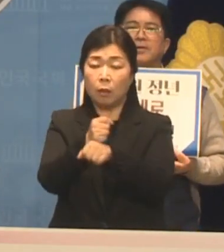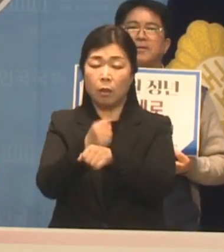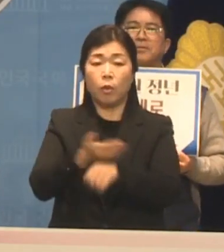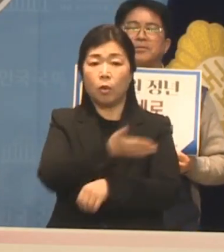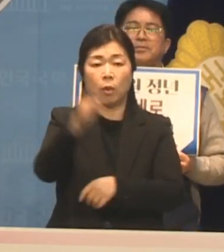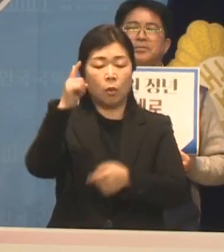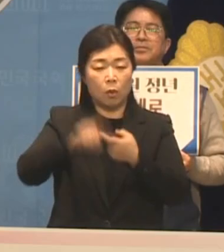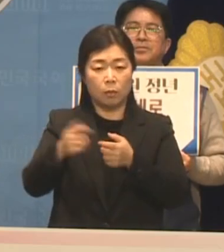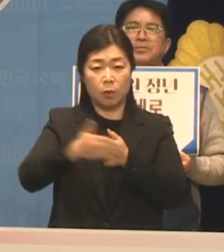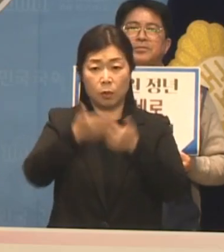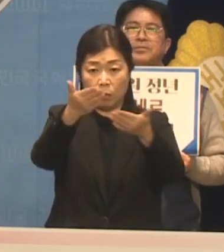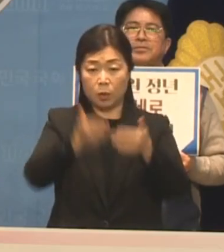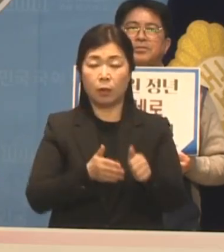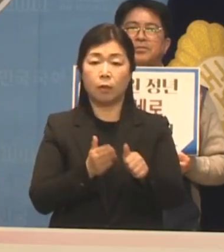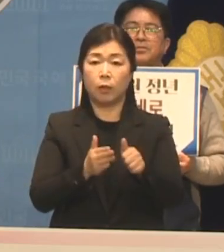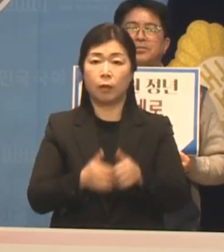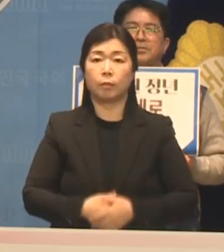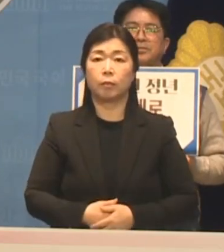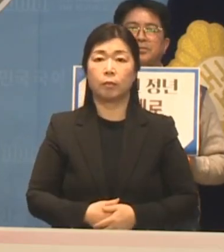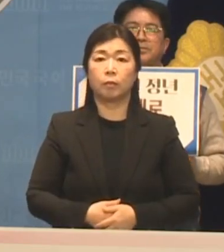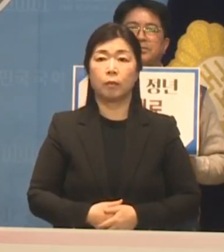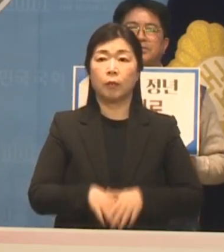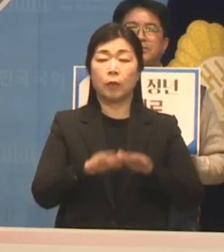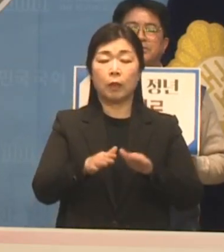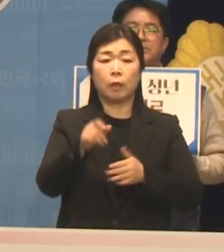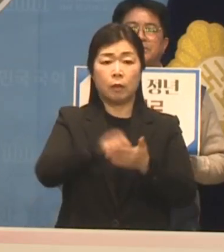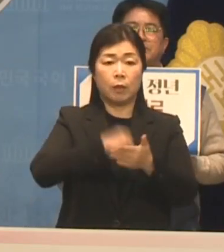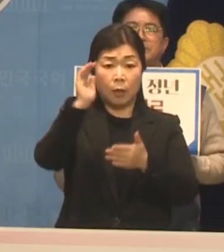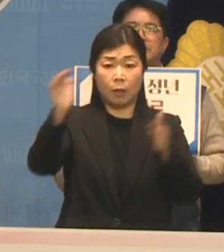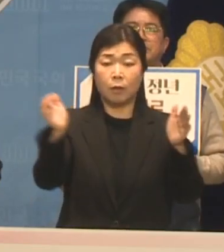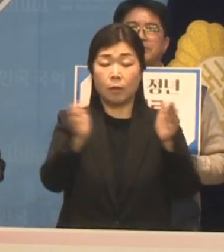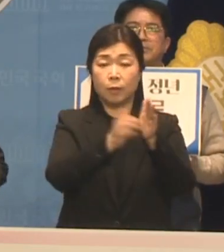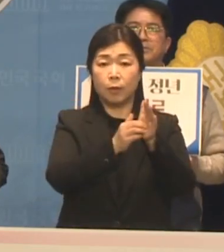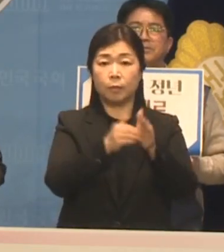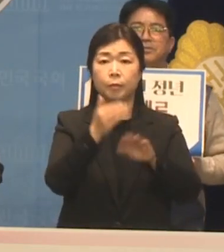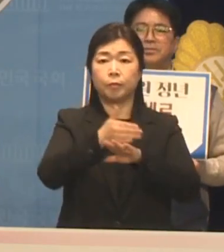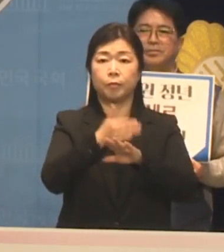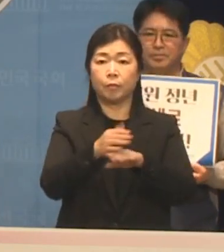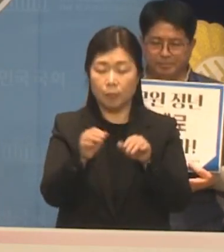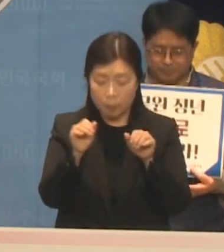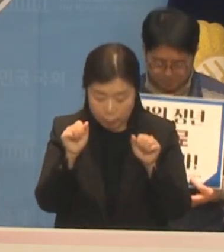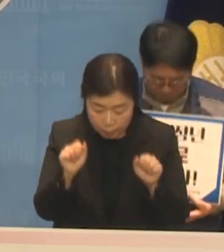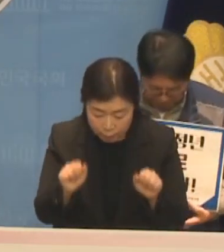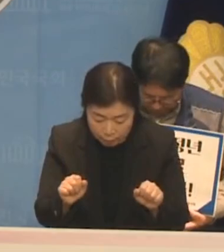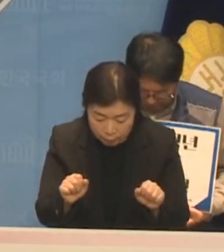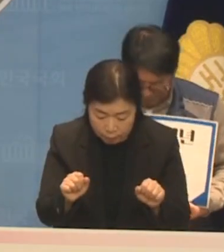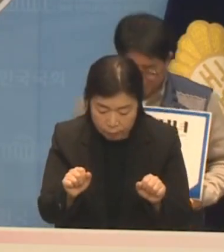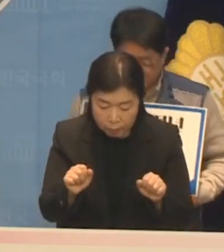관심과 지지 부탁드리겠습니다. 이상으로 기자회견을 마치도록 하겠습니다. 고맙습니다.